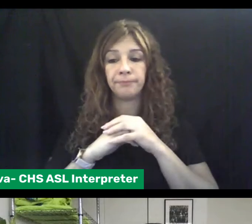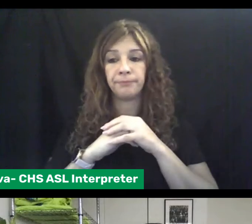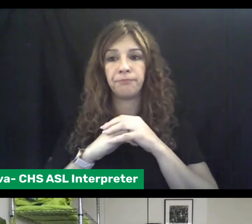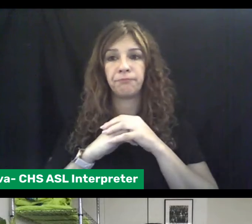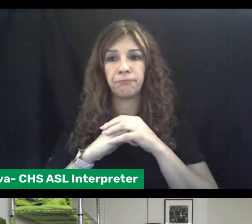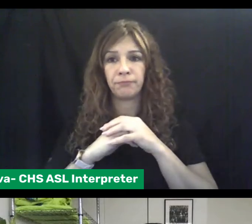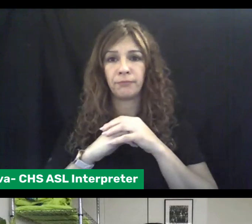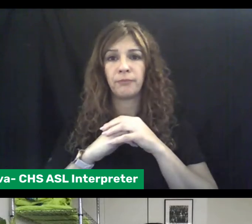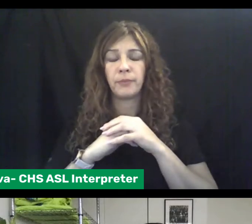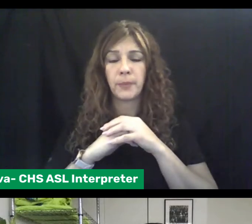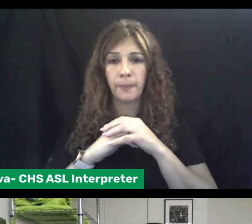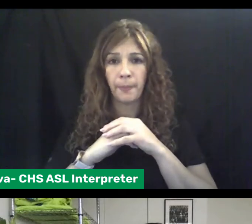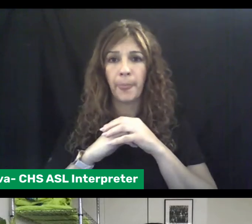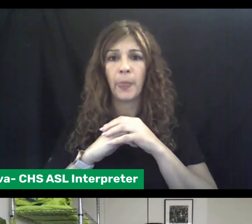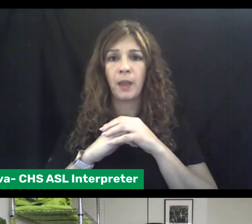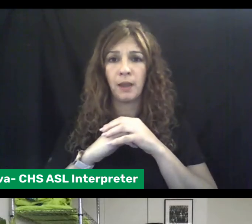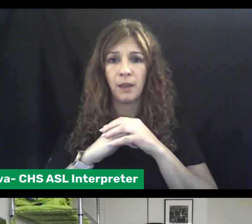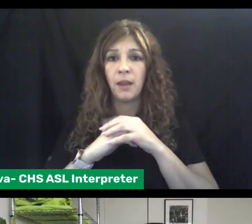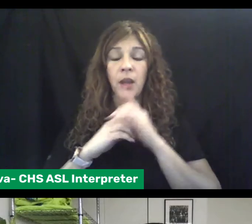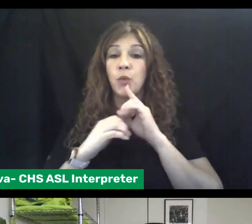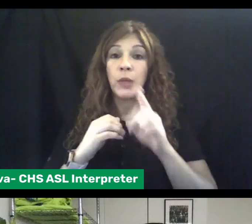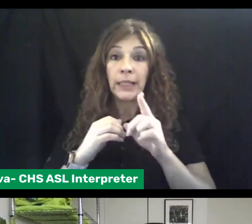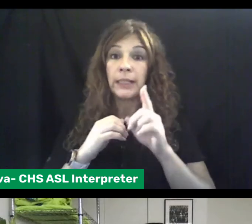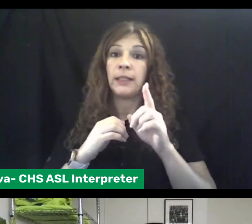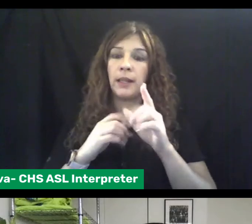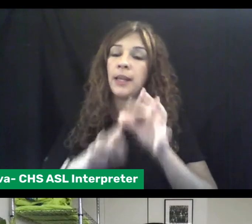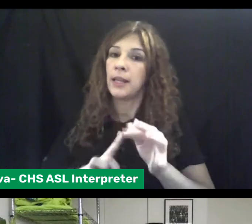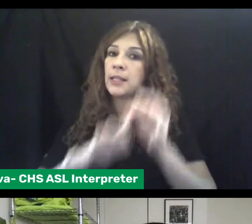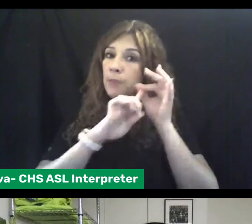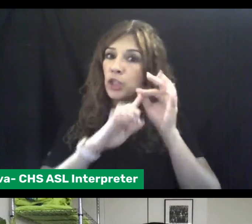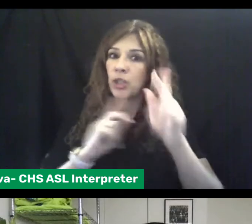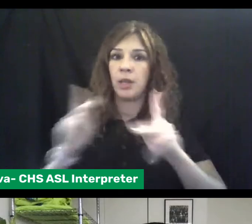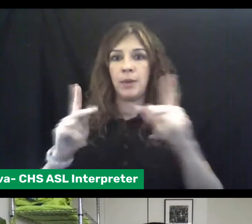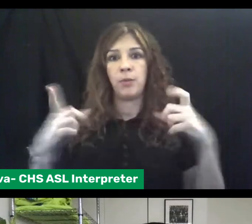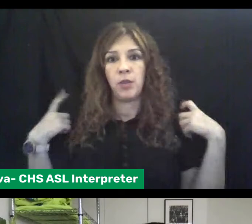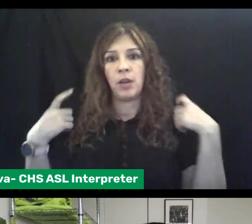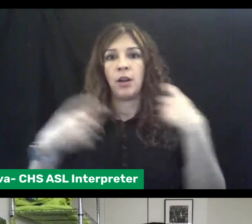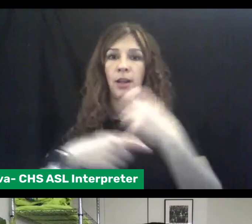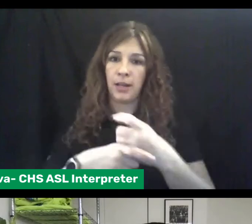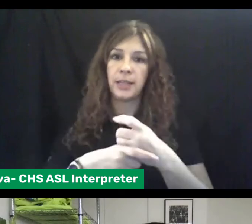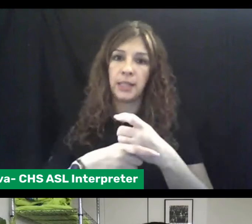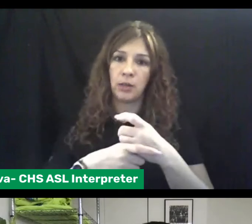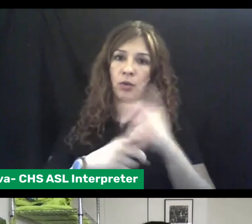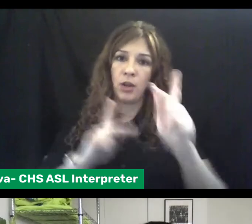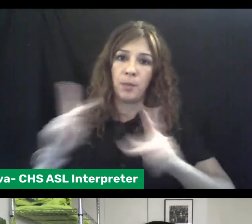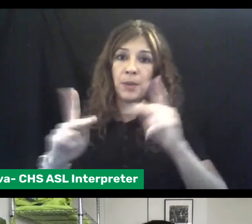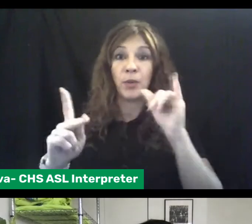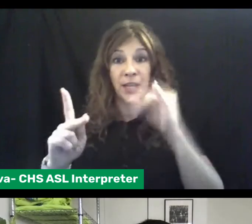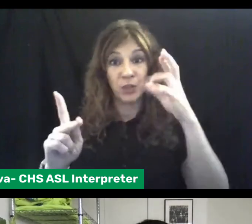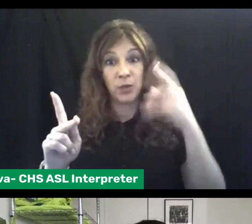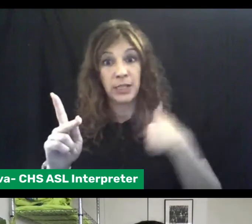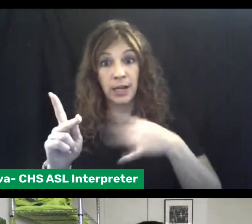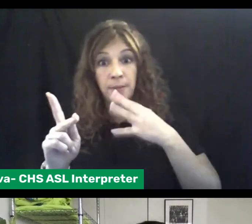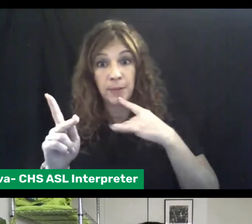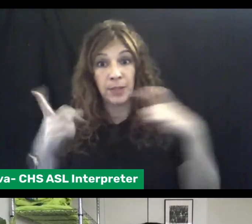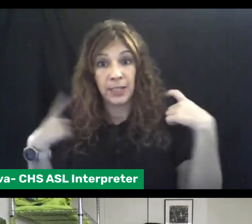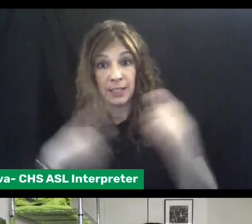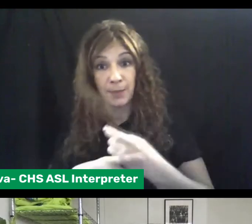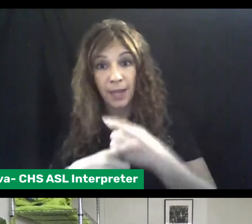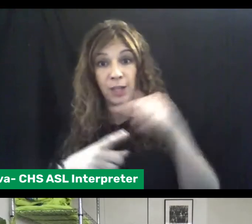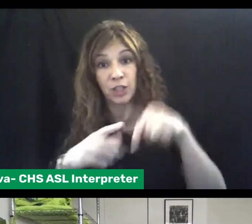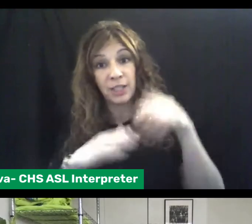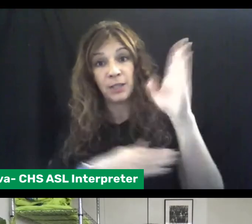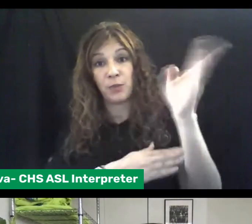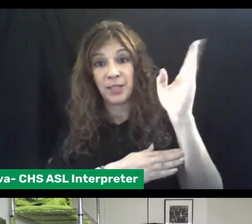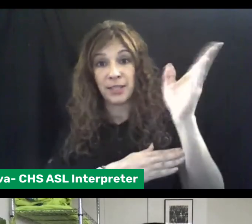sobre todo las personas latinas, ¿verdad? Porque por eso estamos hablando en español aquí en esta